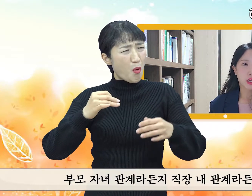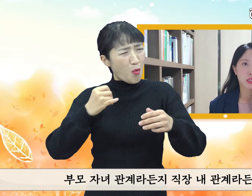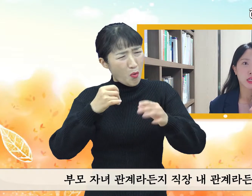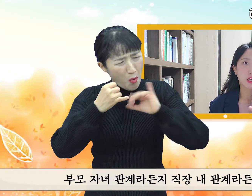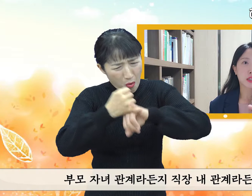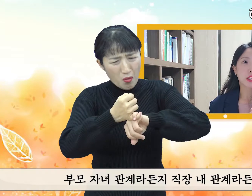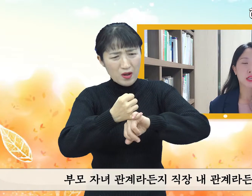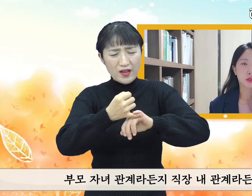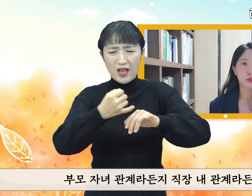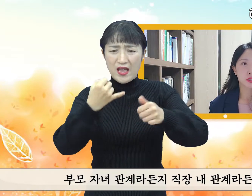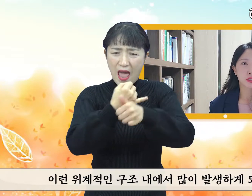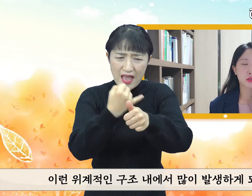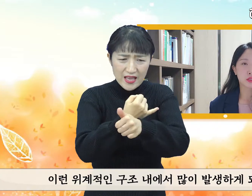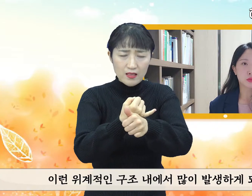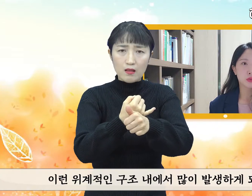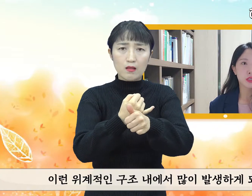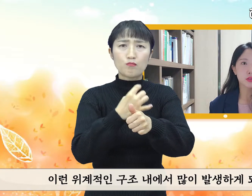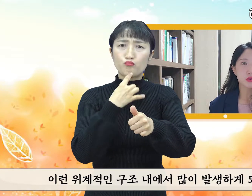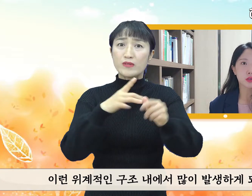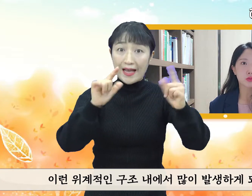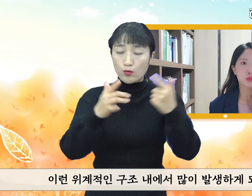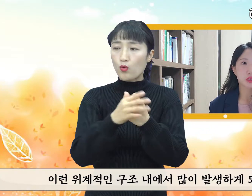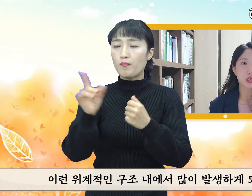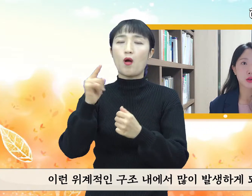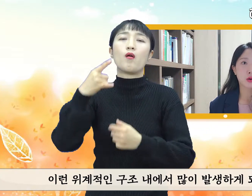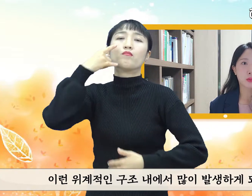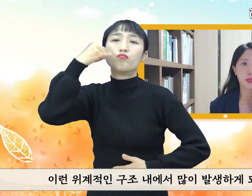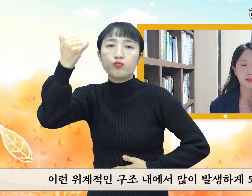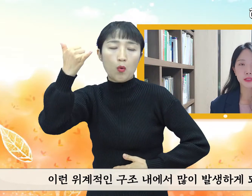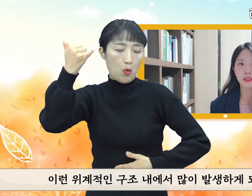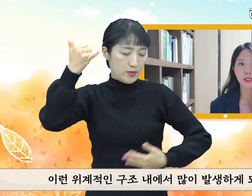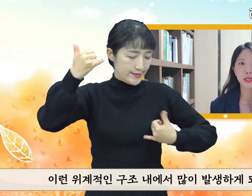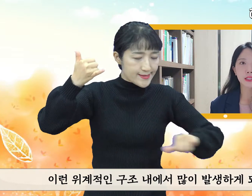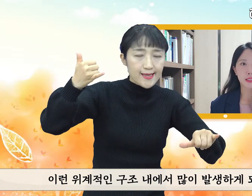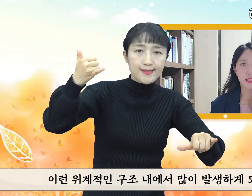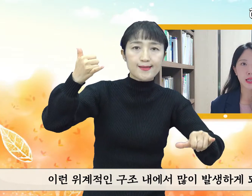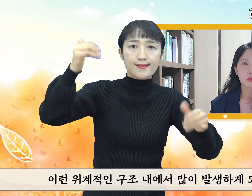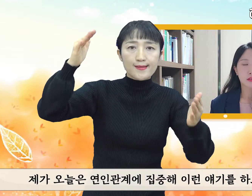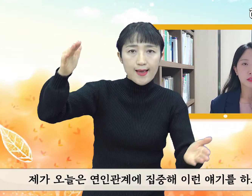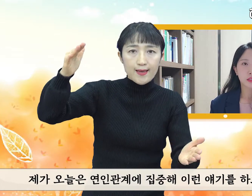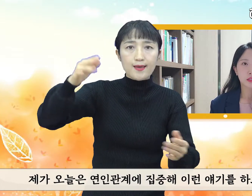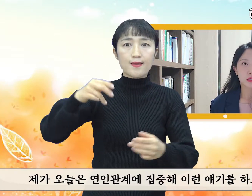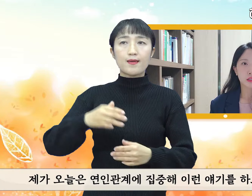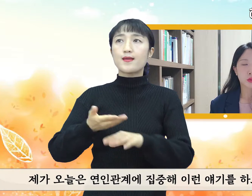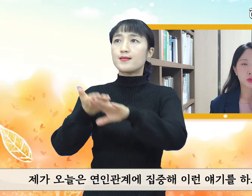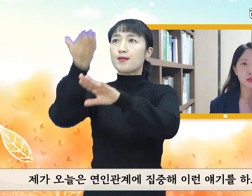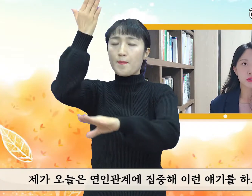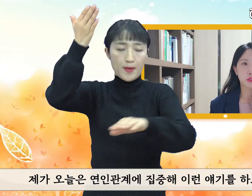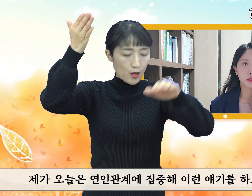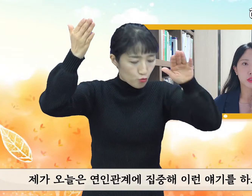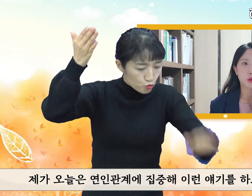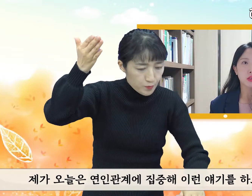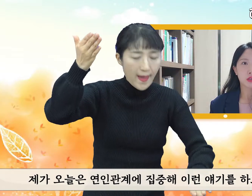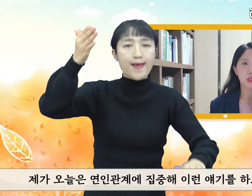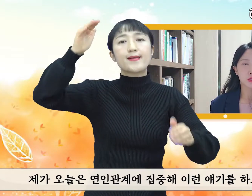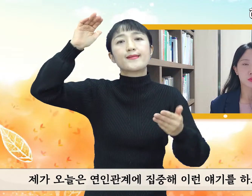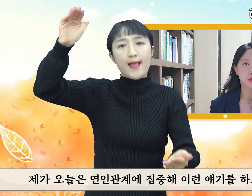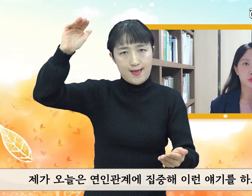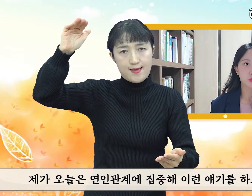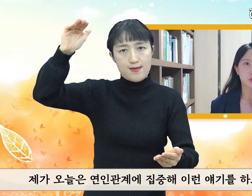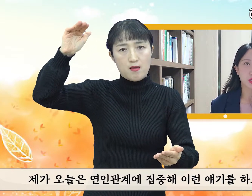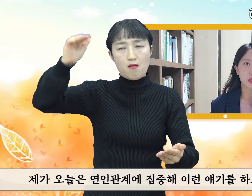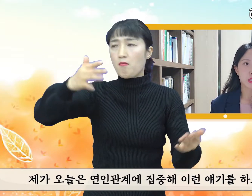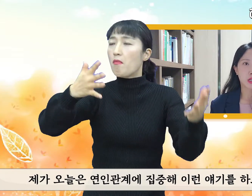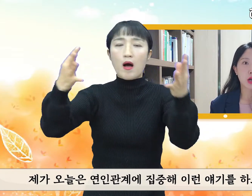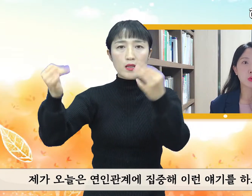직장 내 관계라든지 이런 이제 위계적인 구조 내에서 많이 발생을 하게 되는데, 제가 이제 오늘은 이 연인 관계에